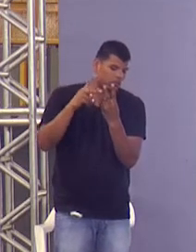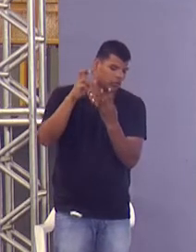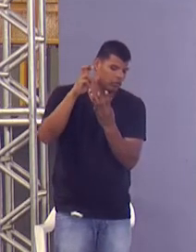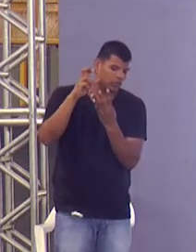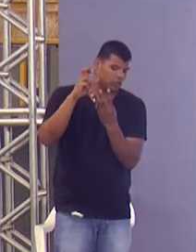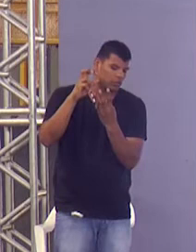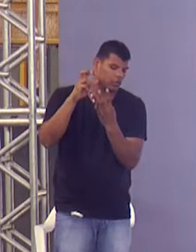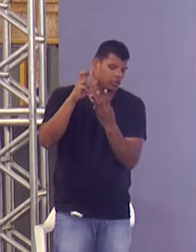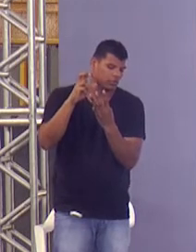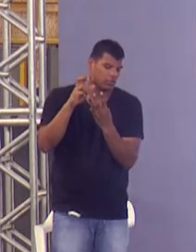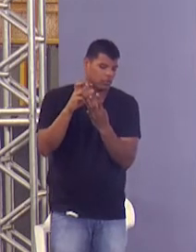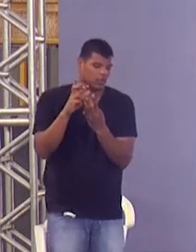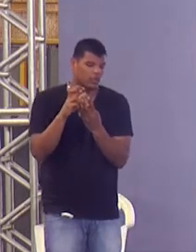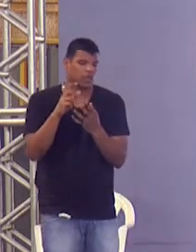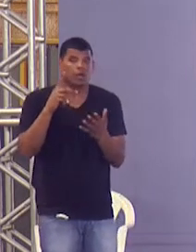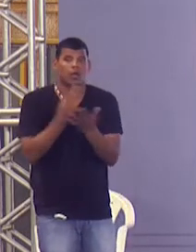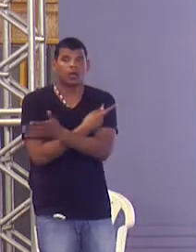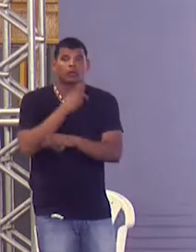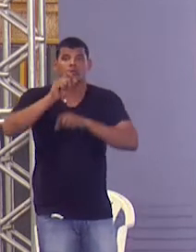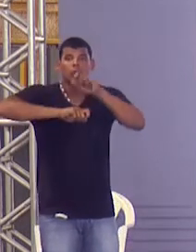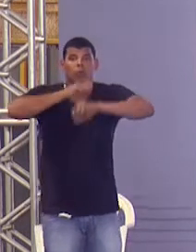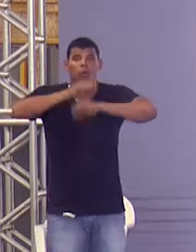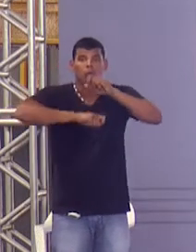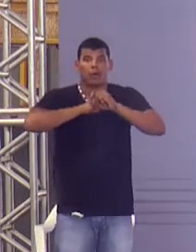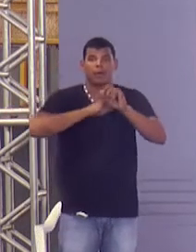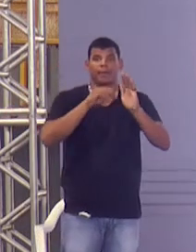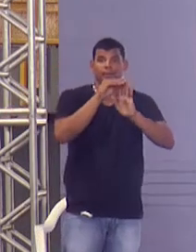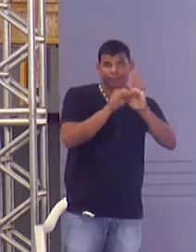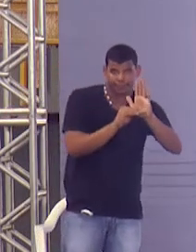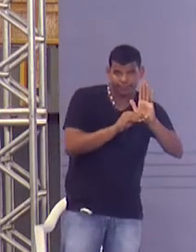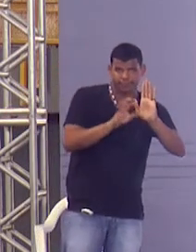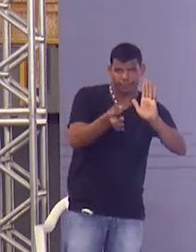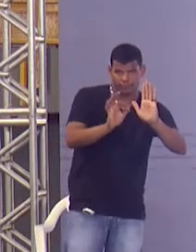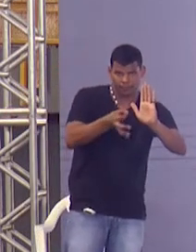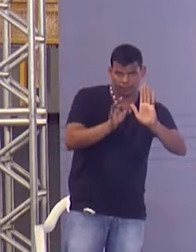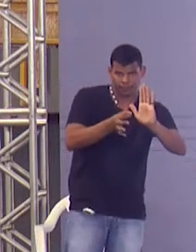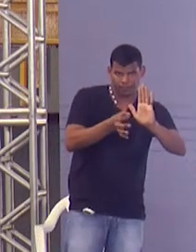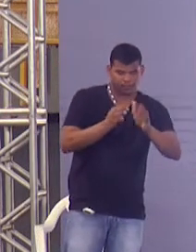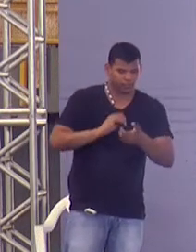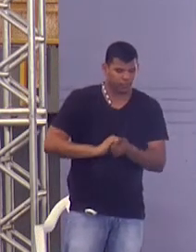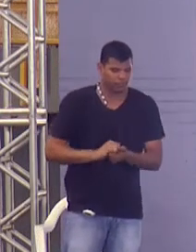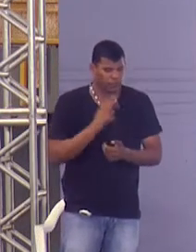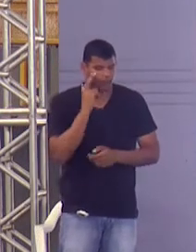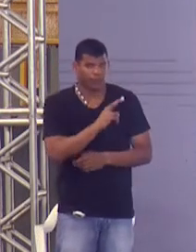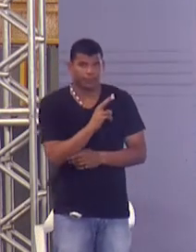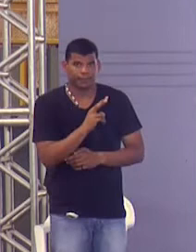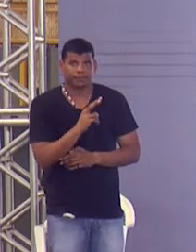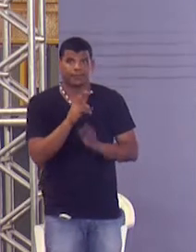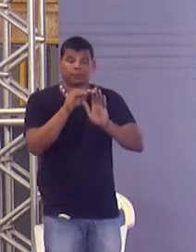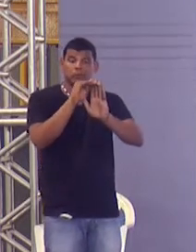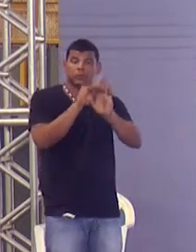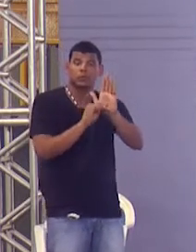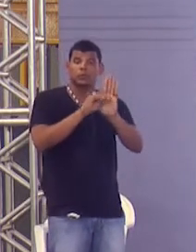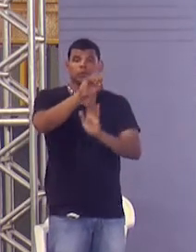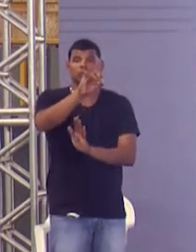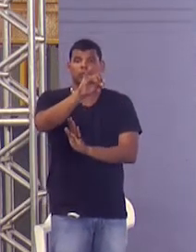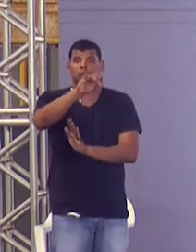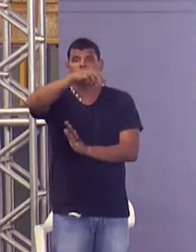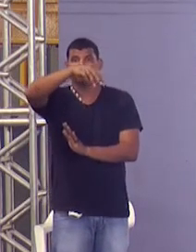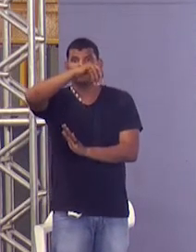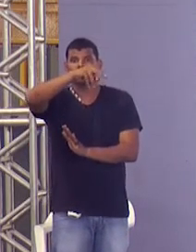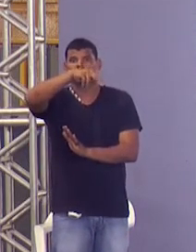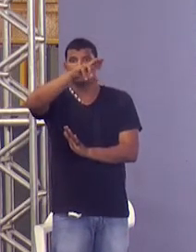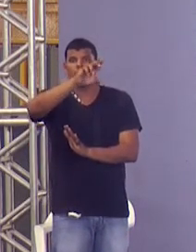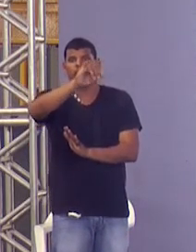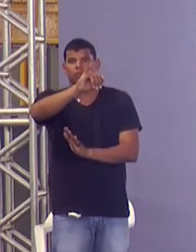Aí vai para as alternativas. Letra A aumenta, não é. Letra B aumenta, não é. Letra C aumenta, não é.